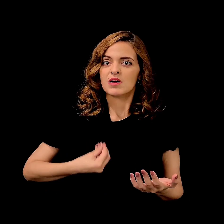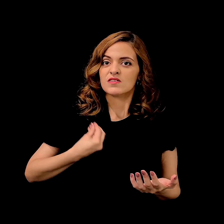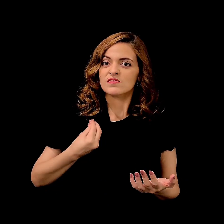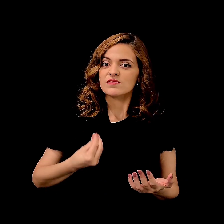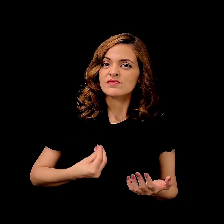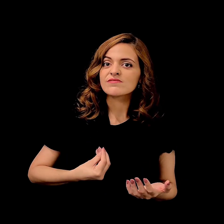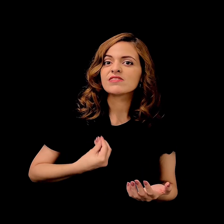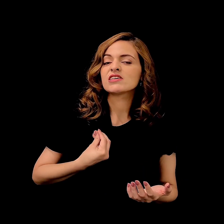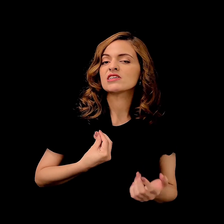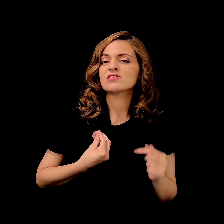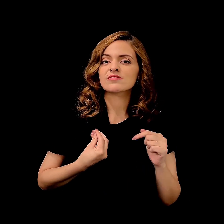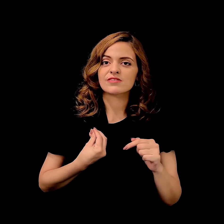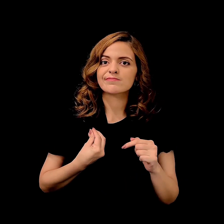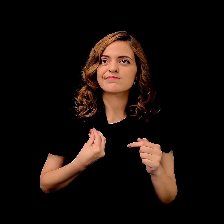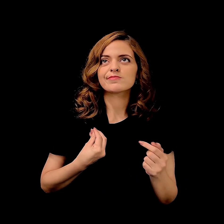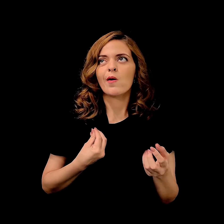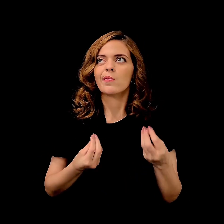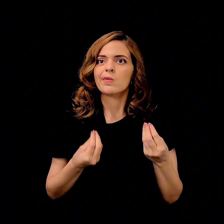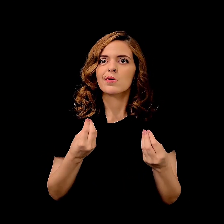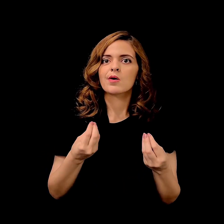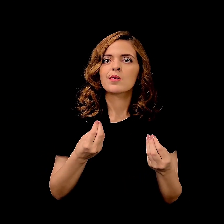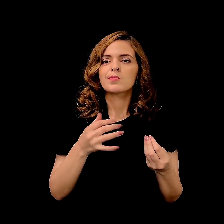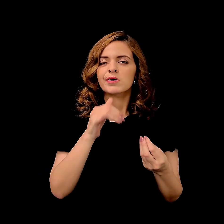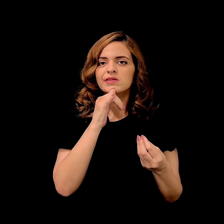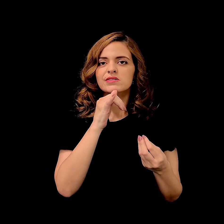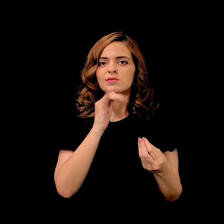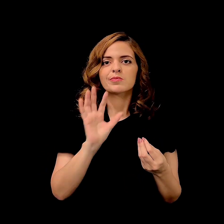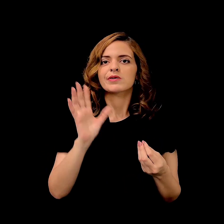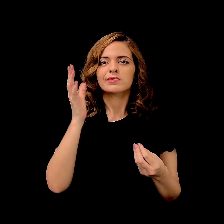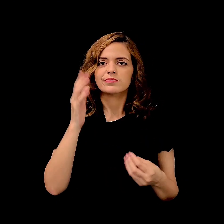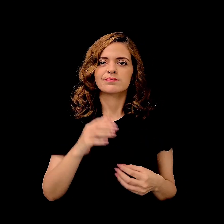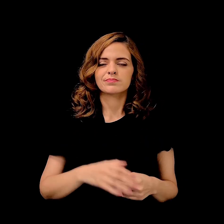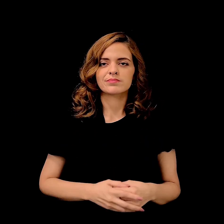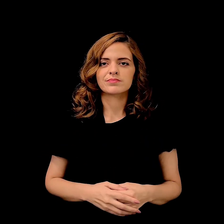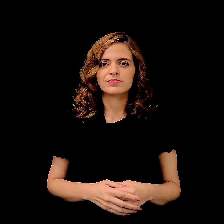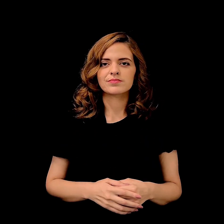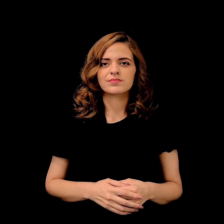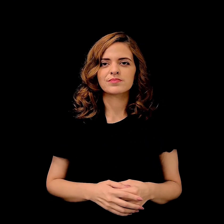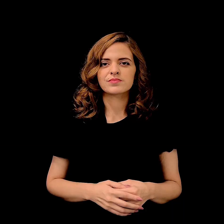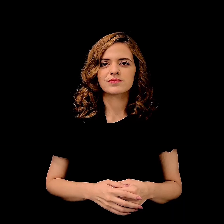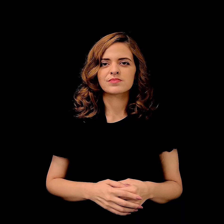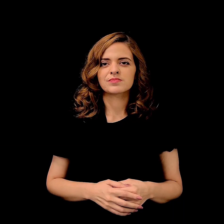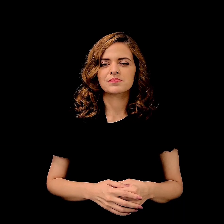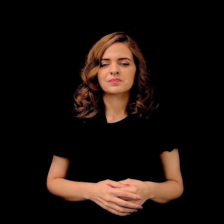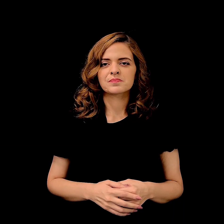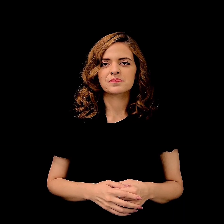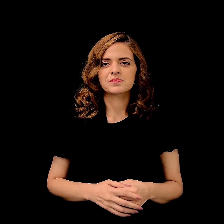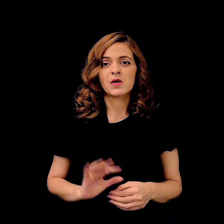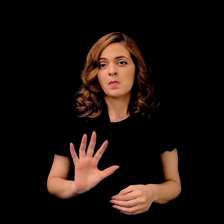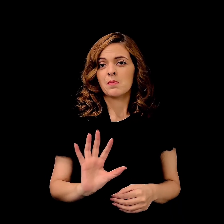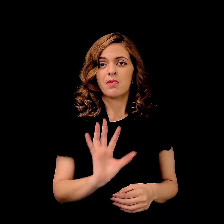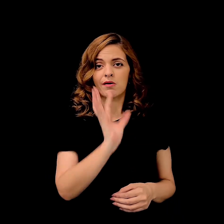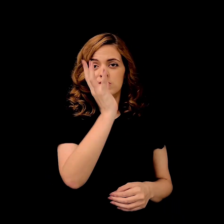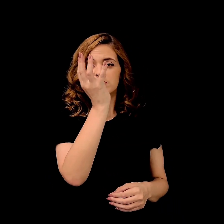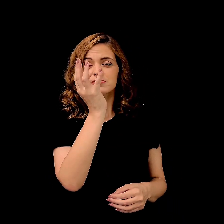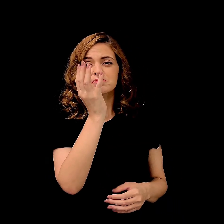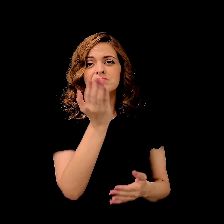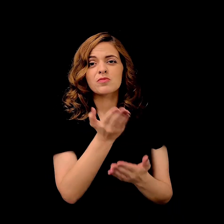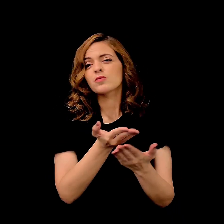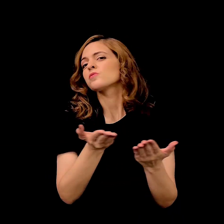nos, digamos assim, nos prega uma situação que você,